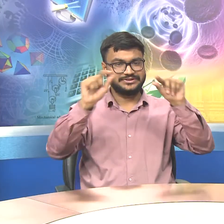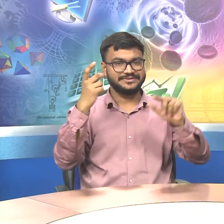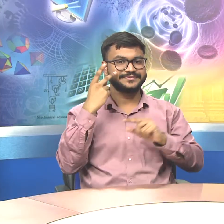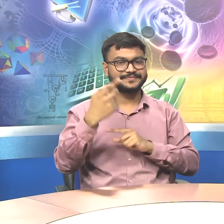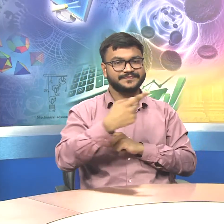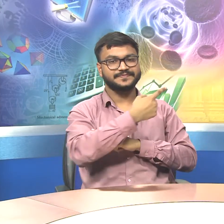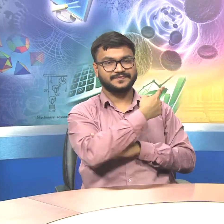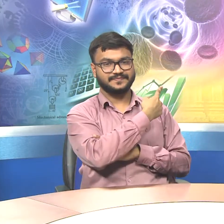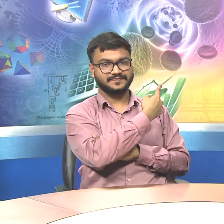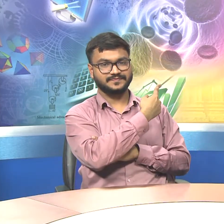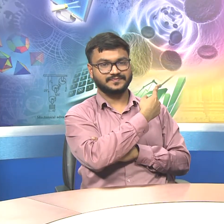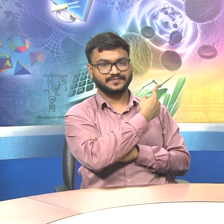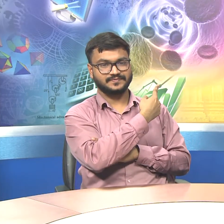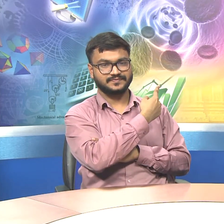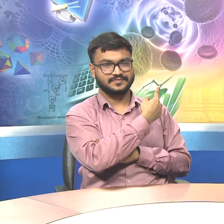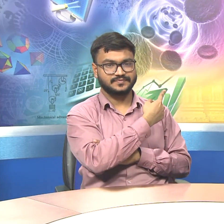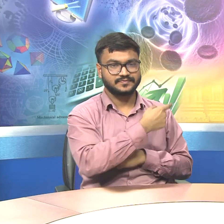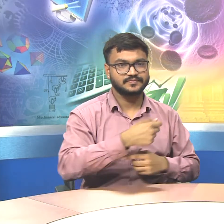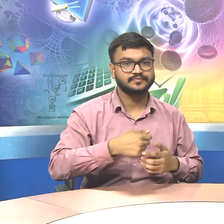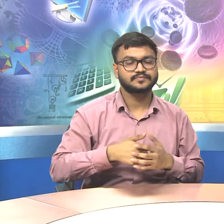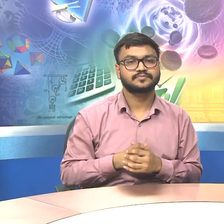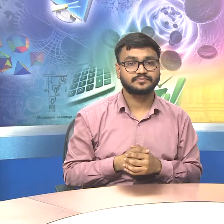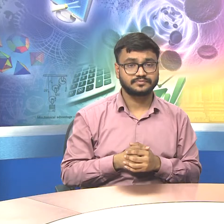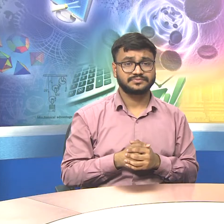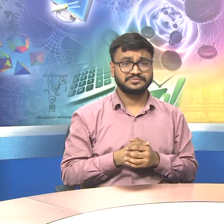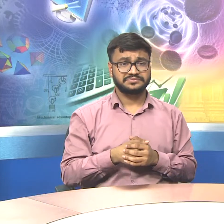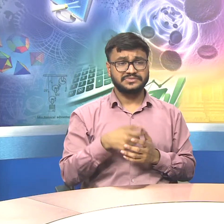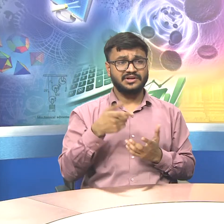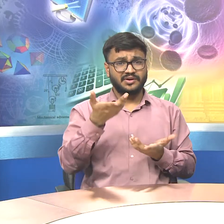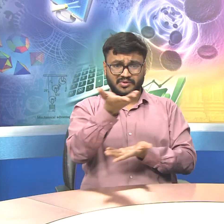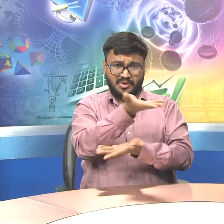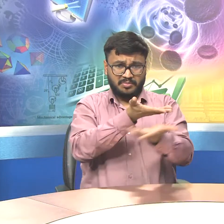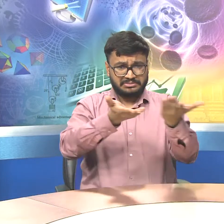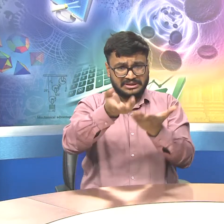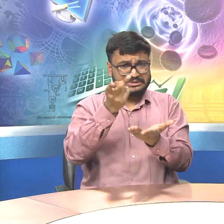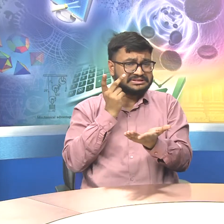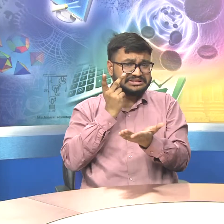light. You see, in ISL,